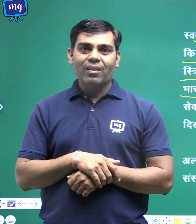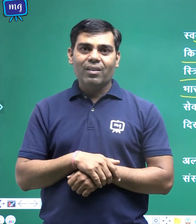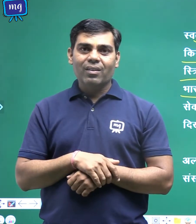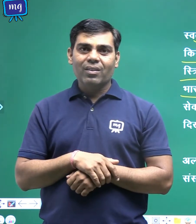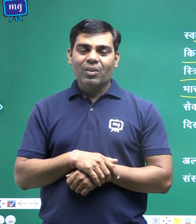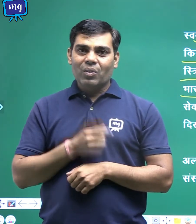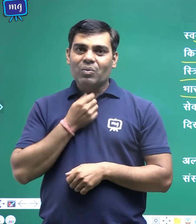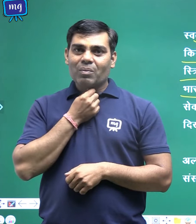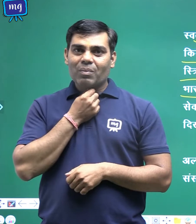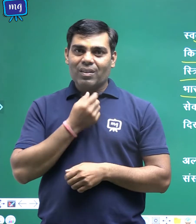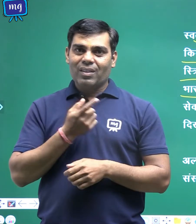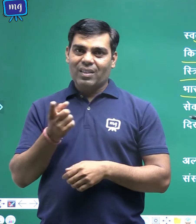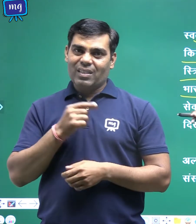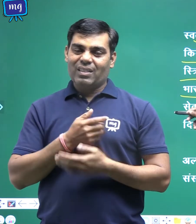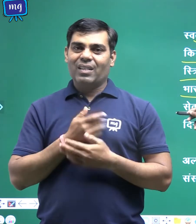स्वाभिमान,